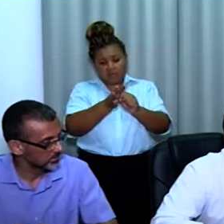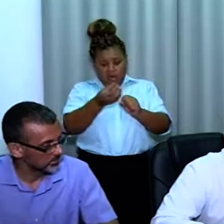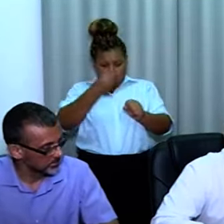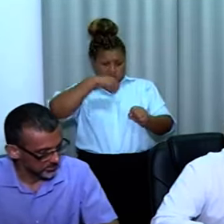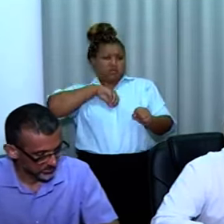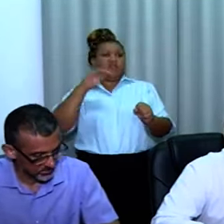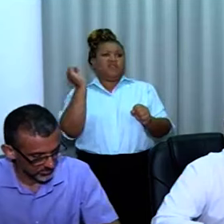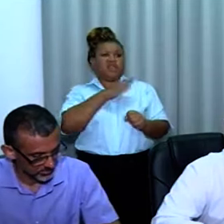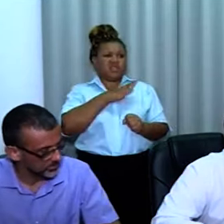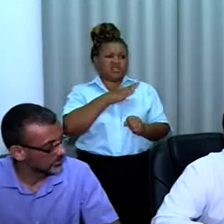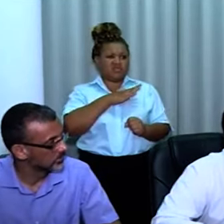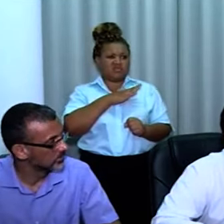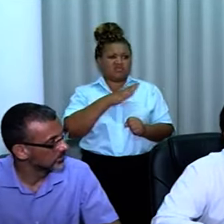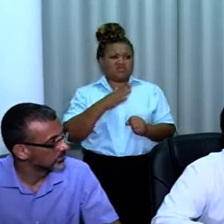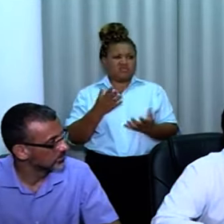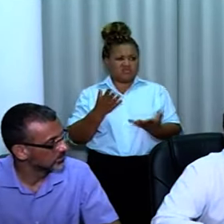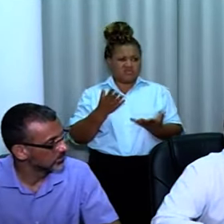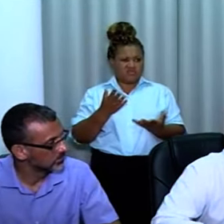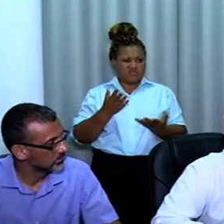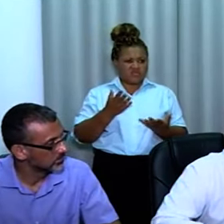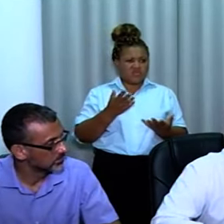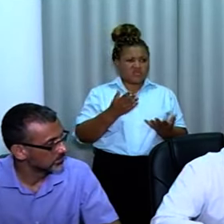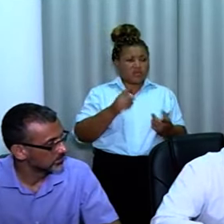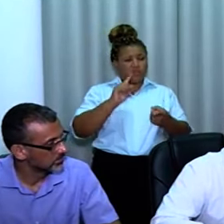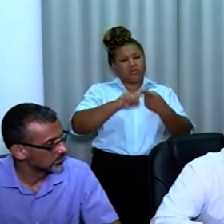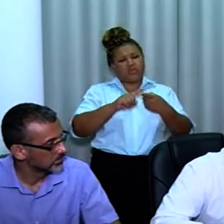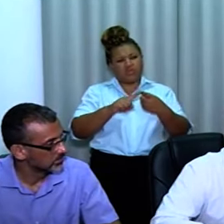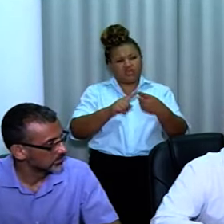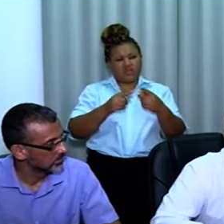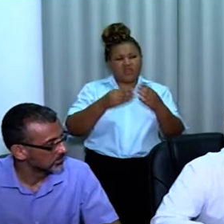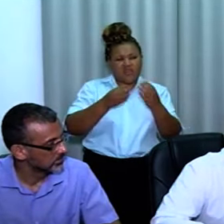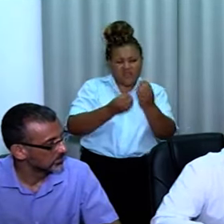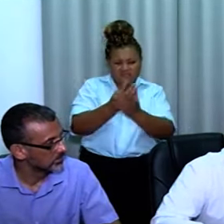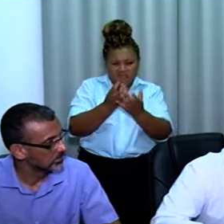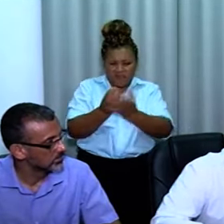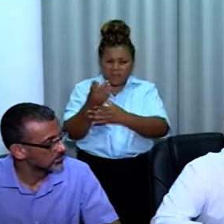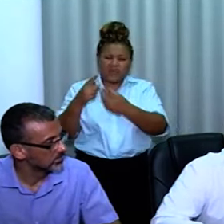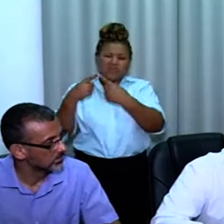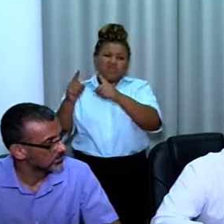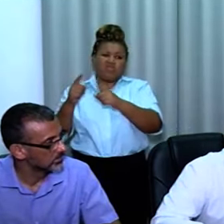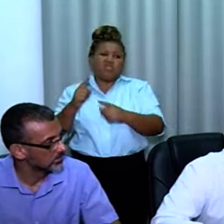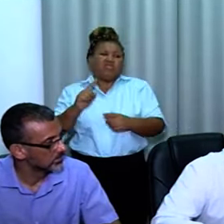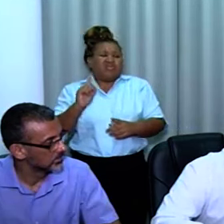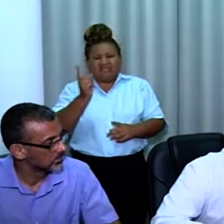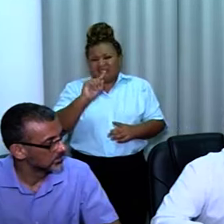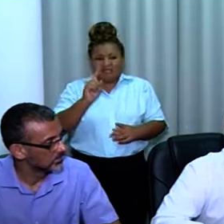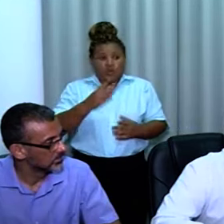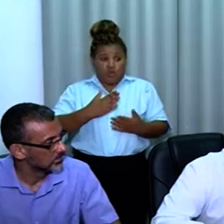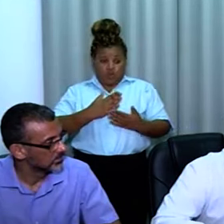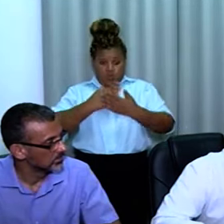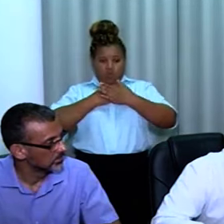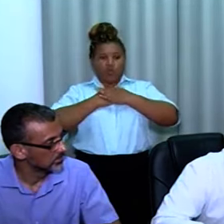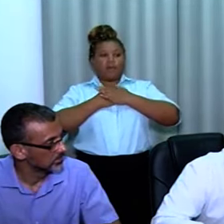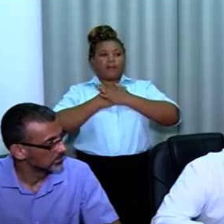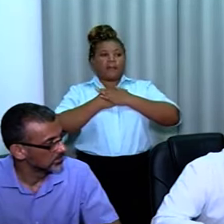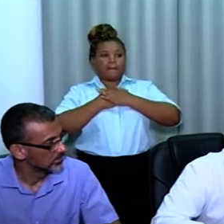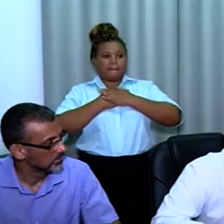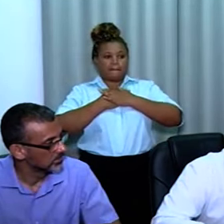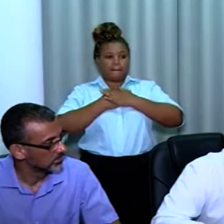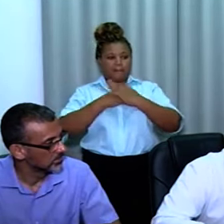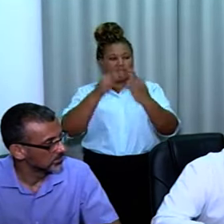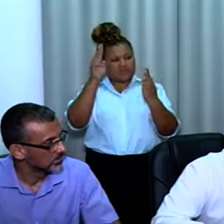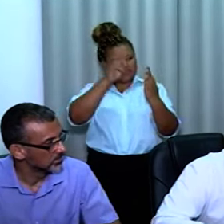trois tonnes d'informations, parce qu'il y en a, nous besoin de sa habilité. Et ça, l'État, pour qu'il filtre cette information. Et ça, qui nous peut faire, nous, tous les